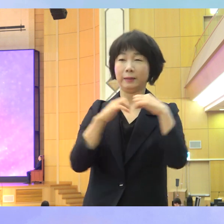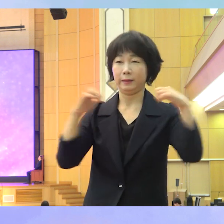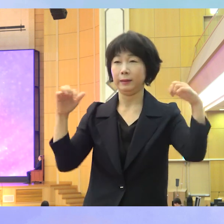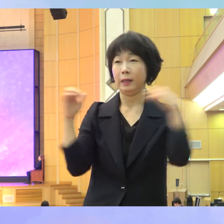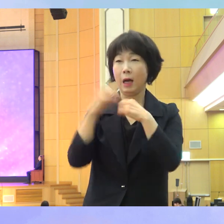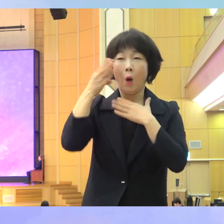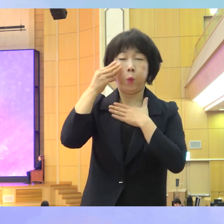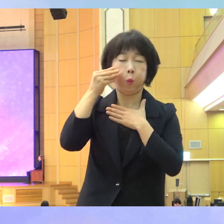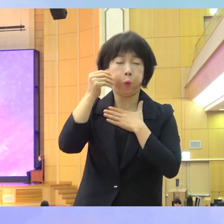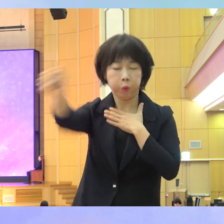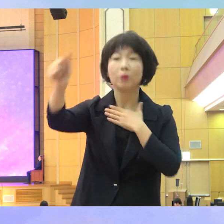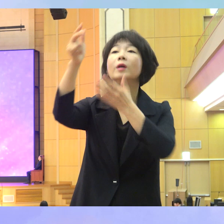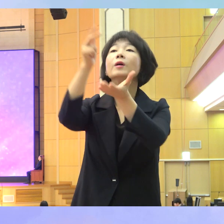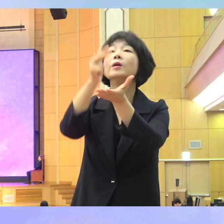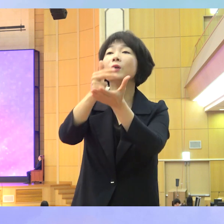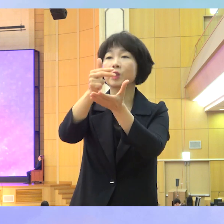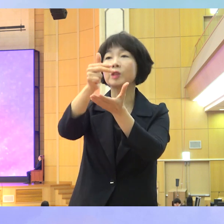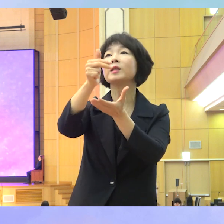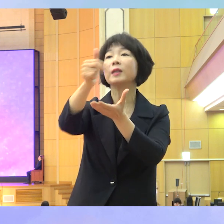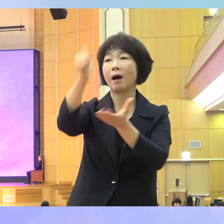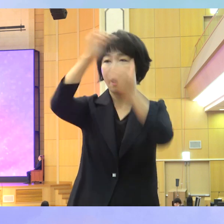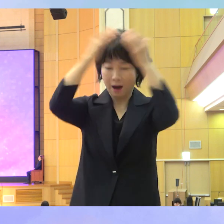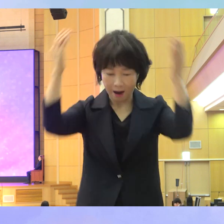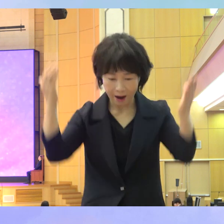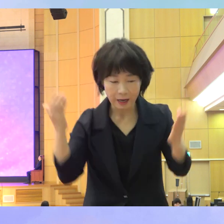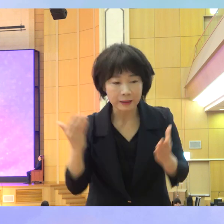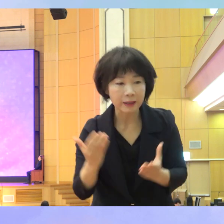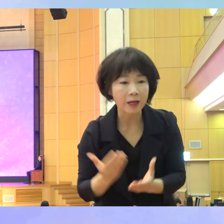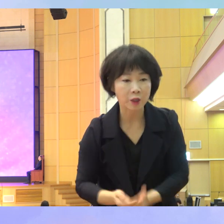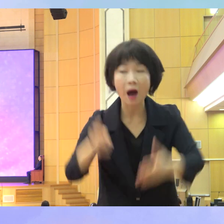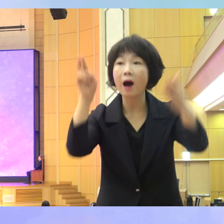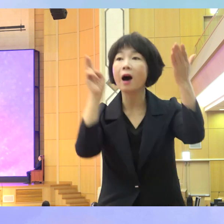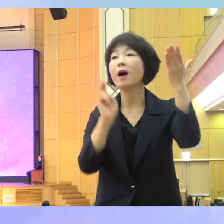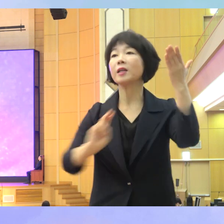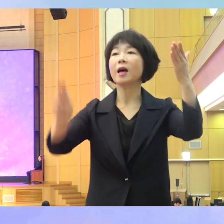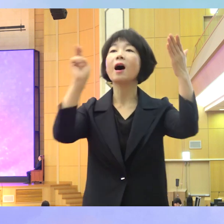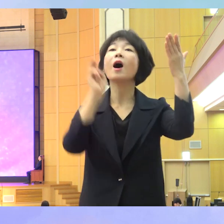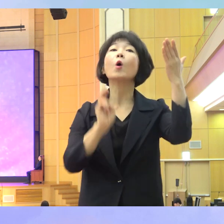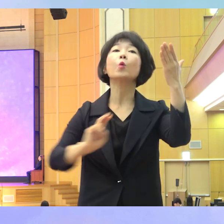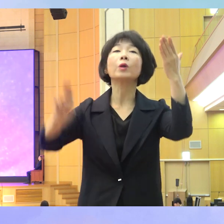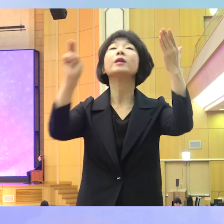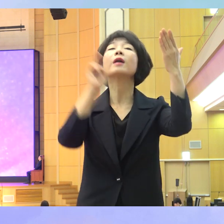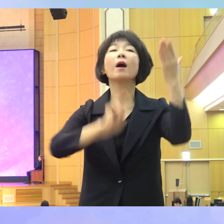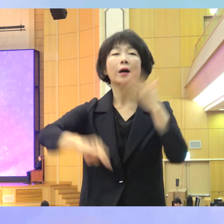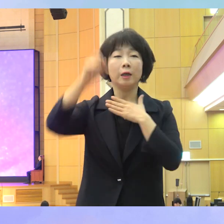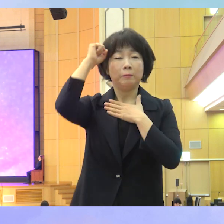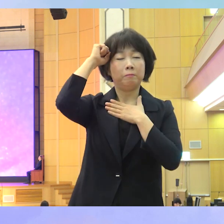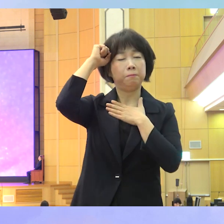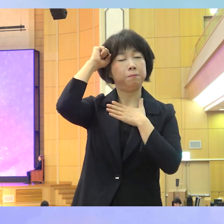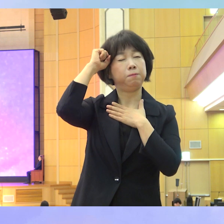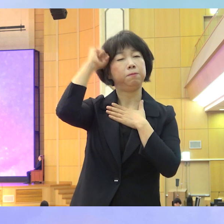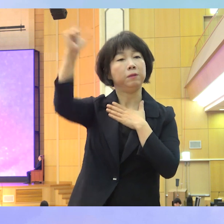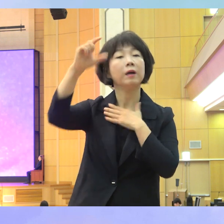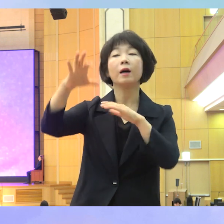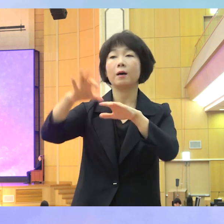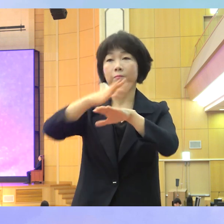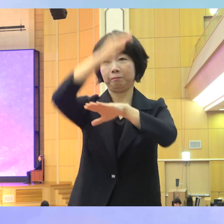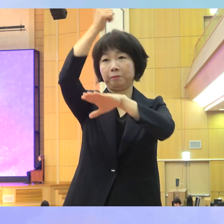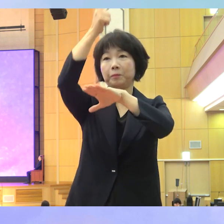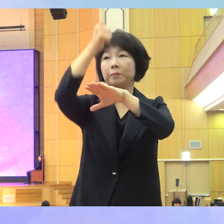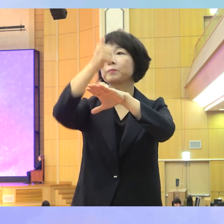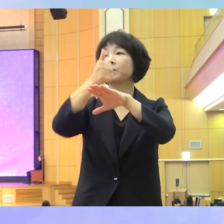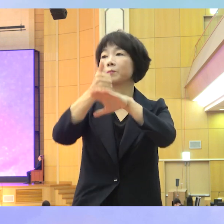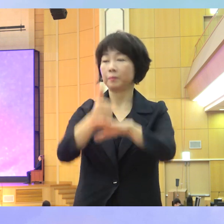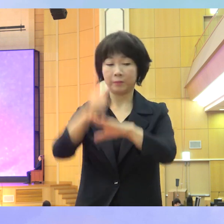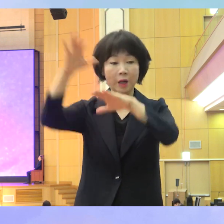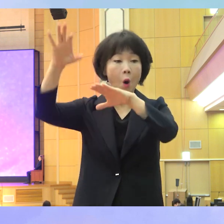전쟁에 능하신 주시라. 다 찬양 위대하신 왕께 만세,